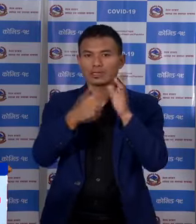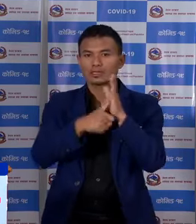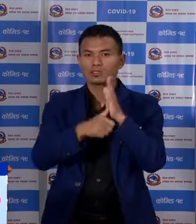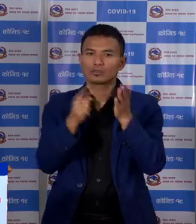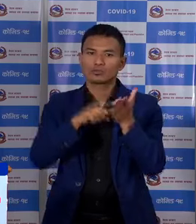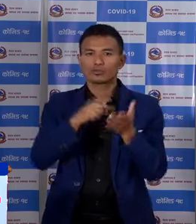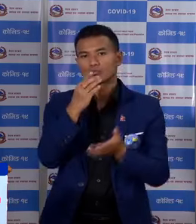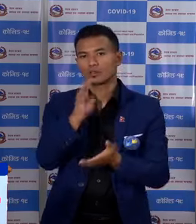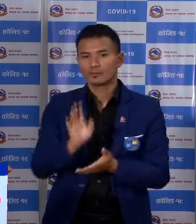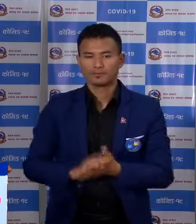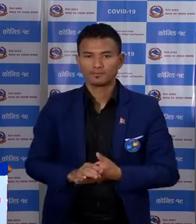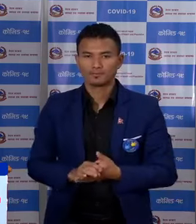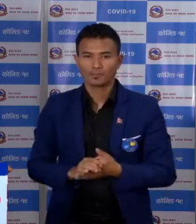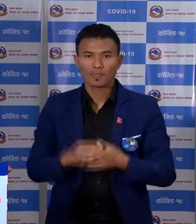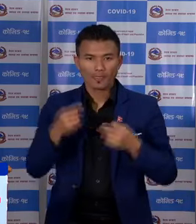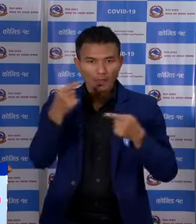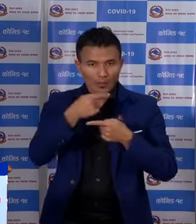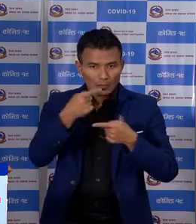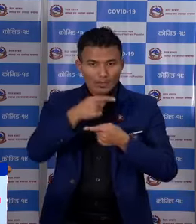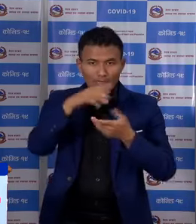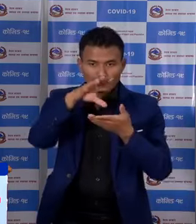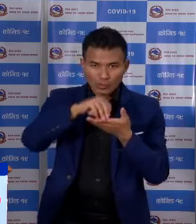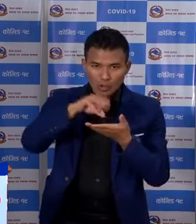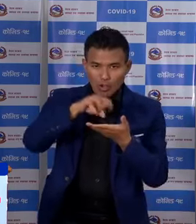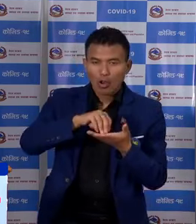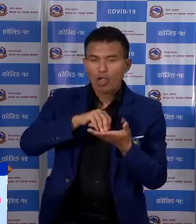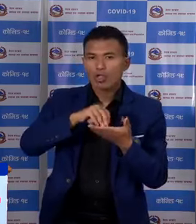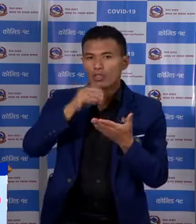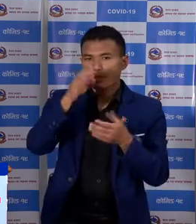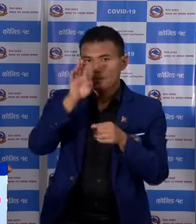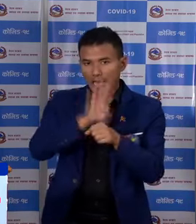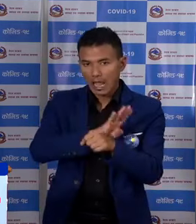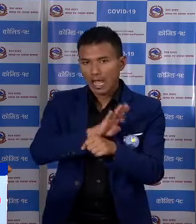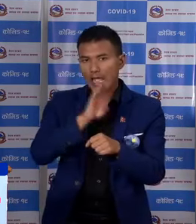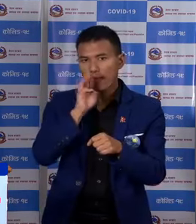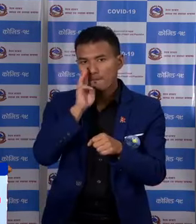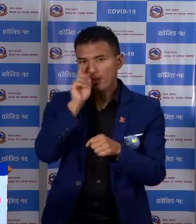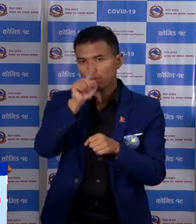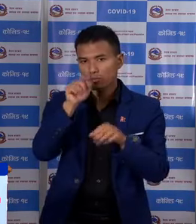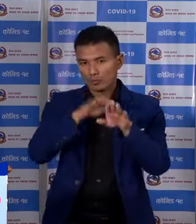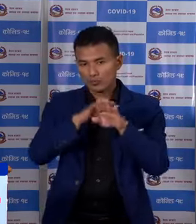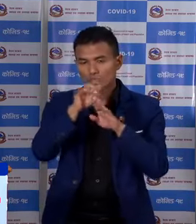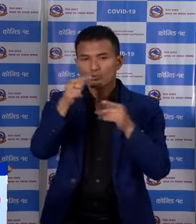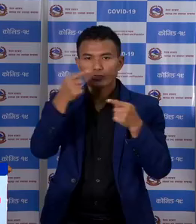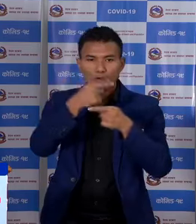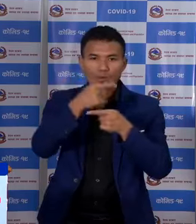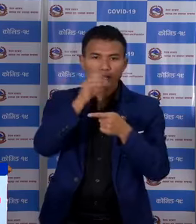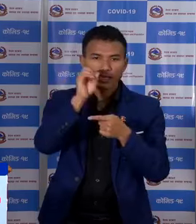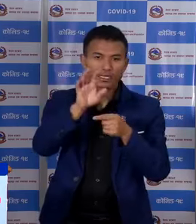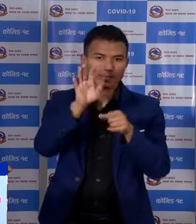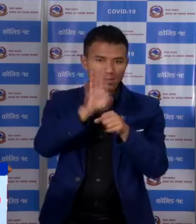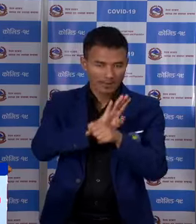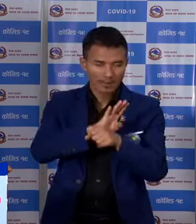હંછ તેસઈલે નમુના સંકલન હુદા ખેરી ને યારુકો નમુના યારુલે